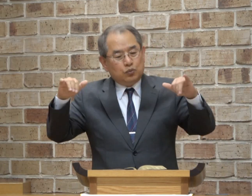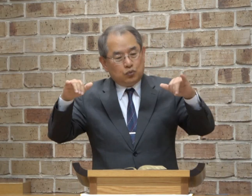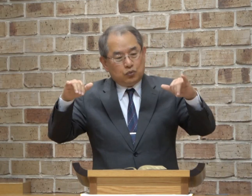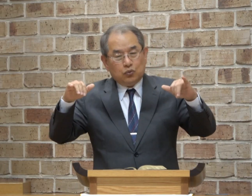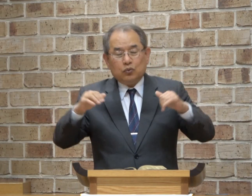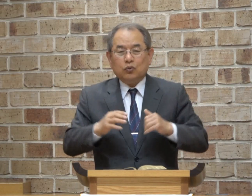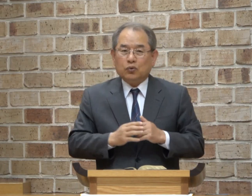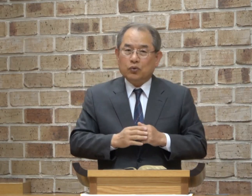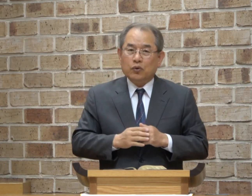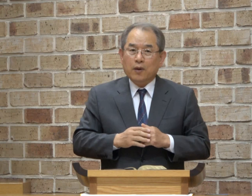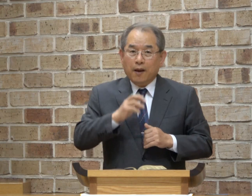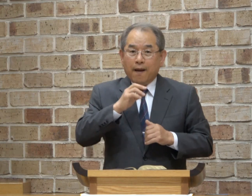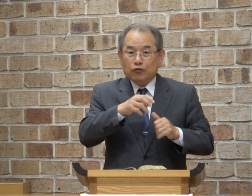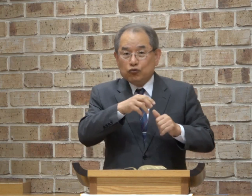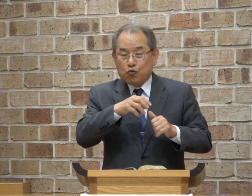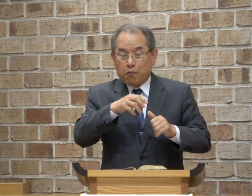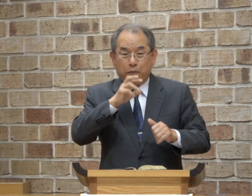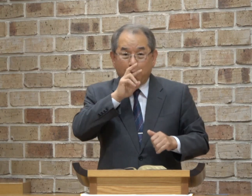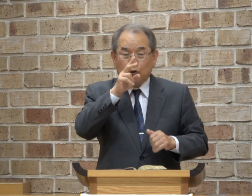방언과 구원은 별개의 문제입니다.